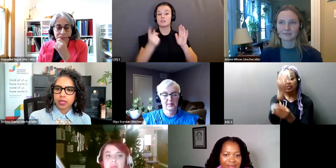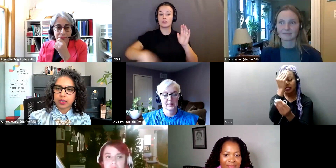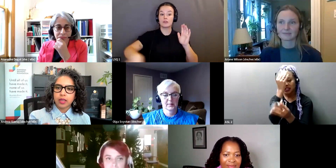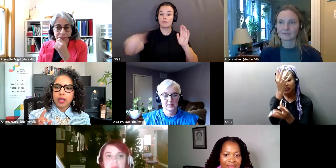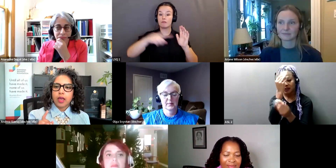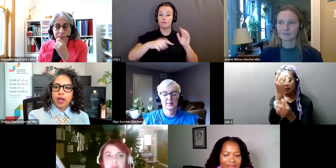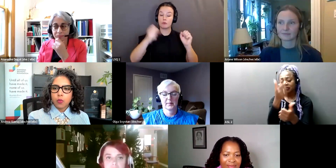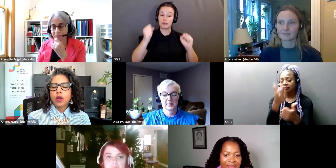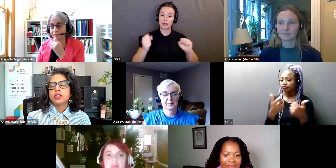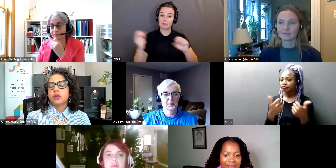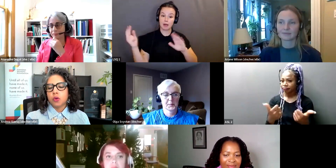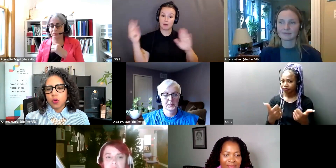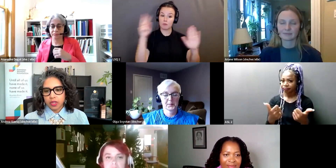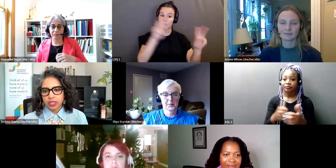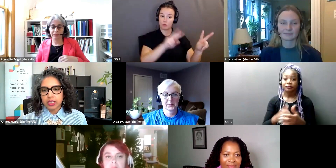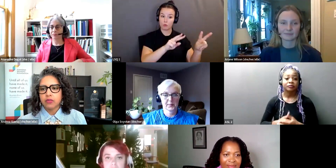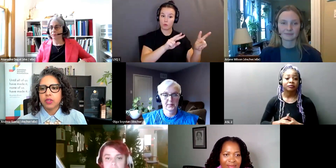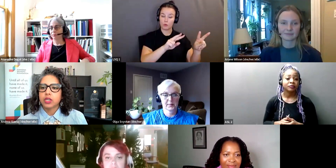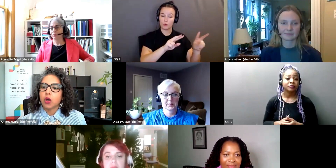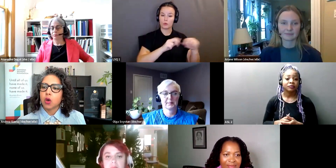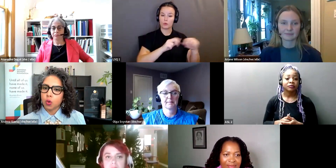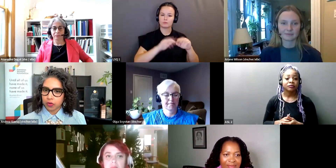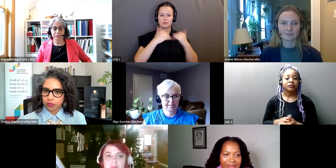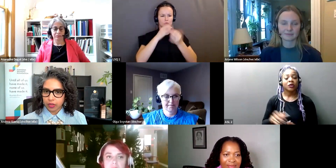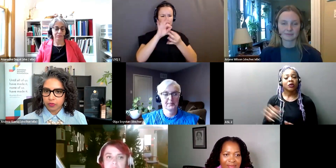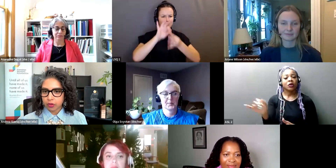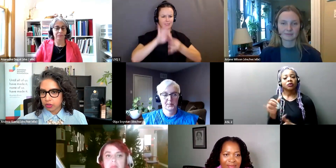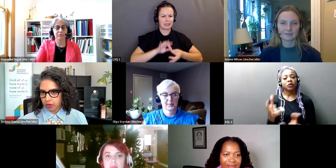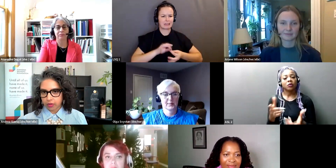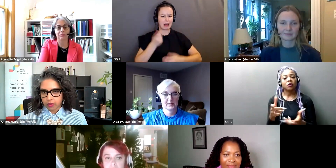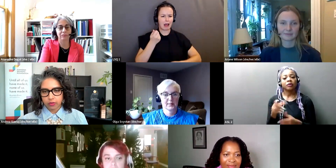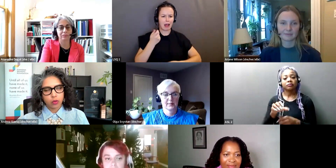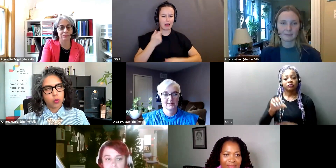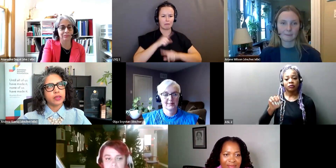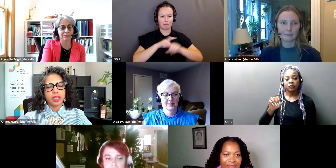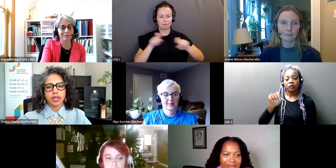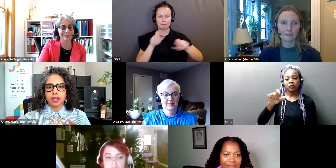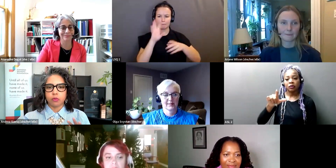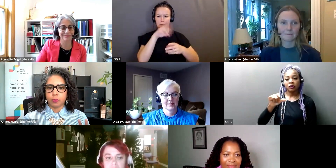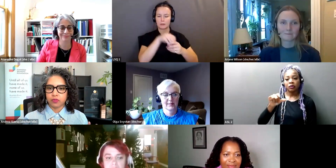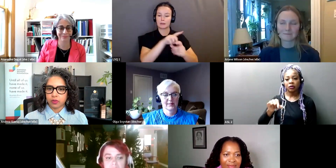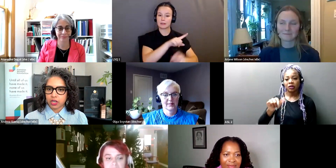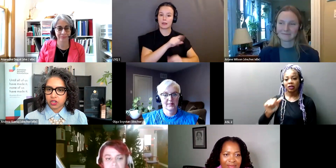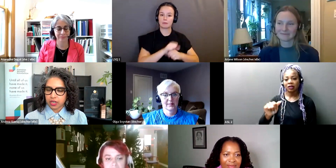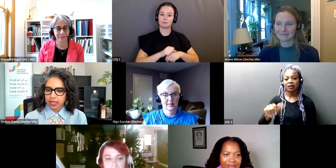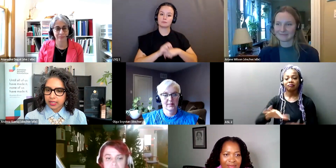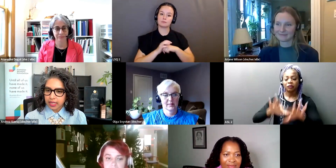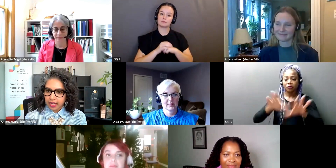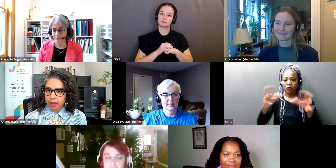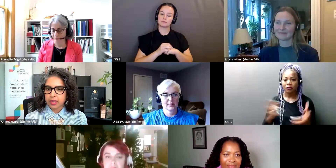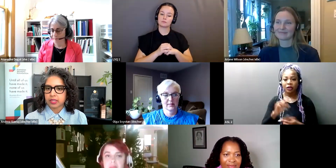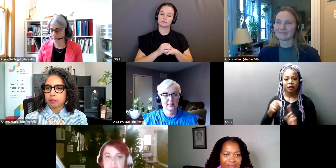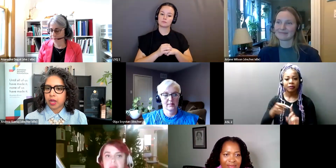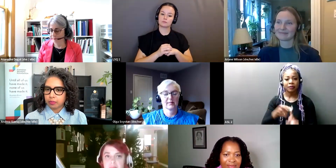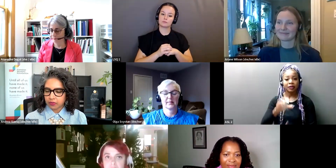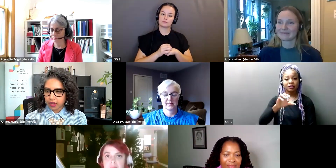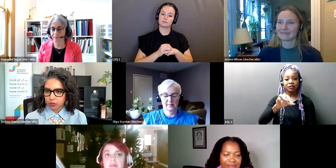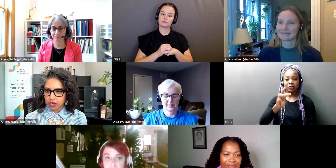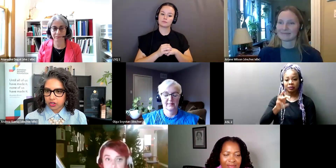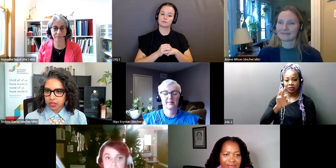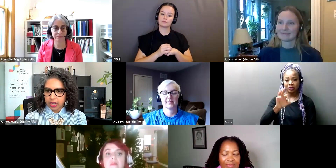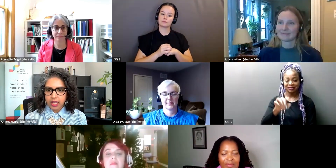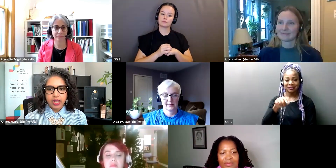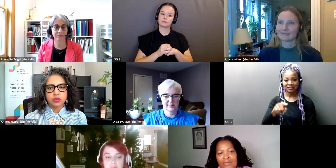le rapport. Les détails financiers s'y trouvent. J'aimerais vous donner un aperçu. D'abord, la